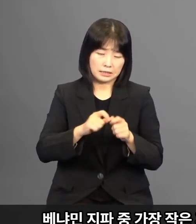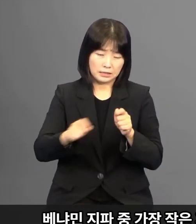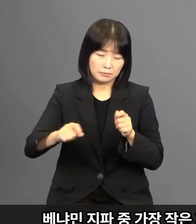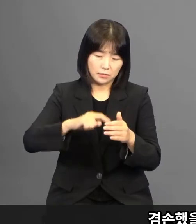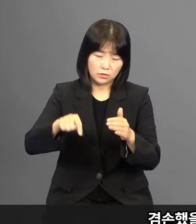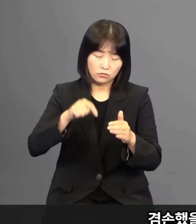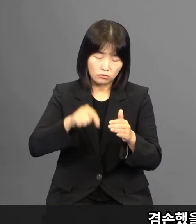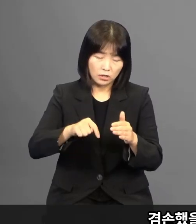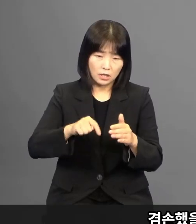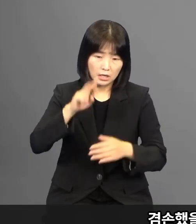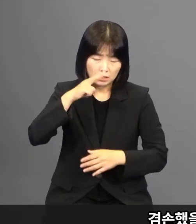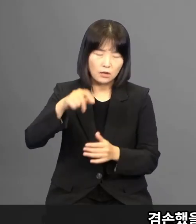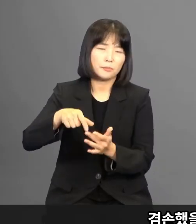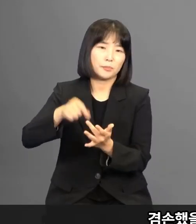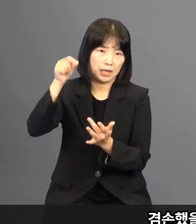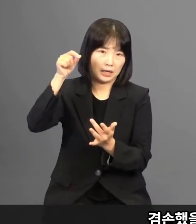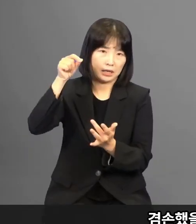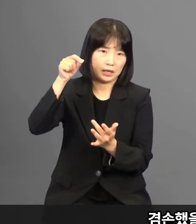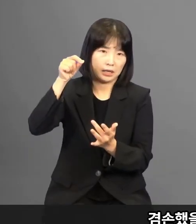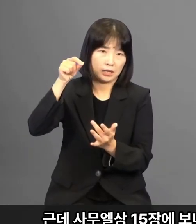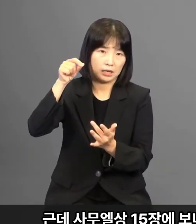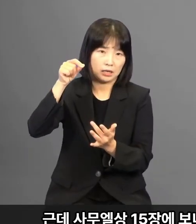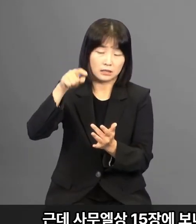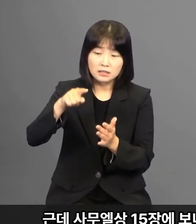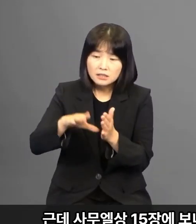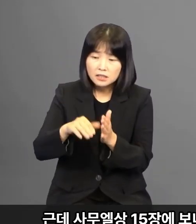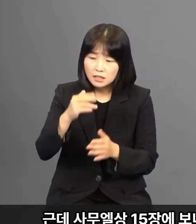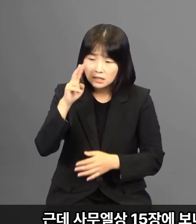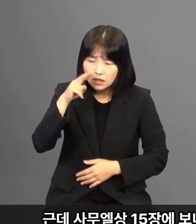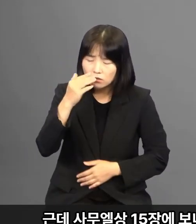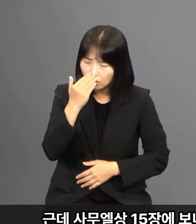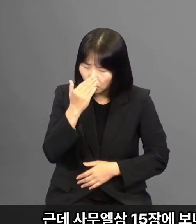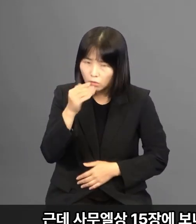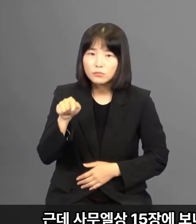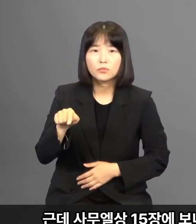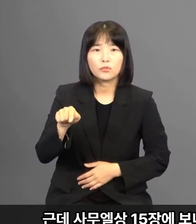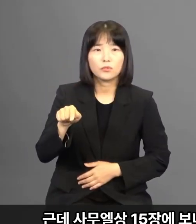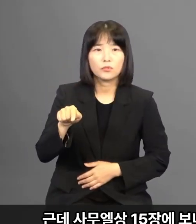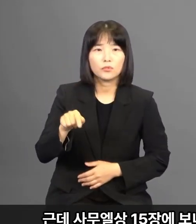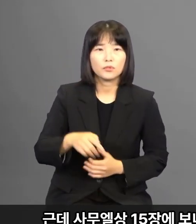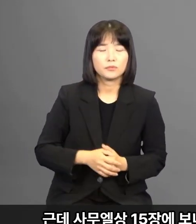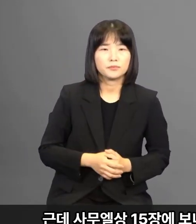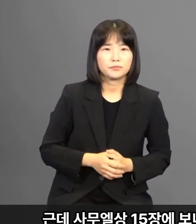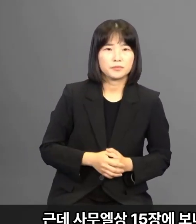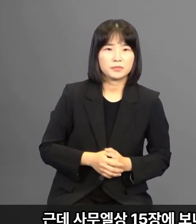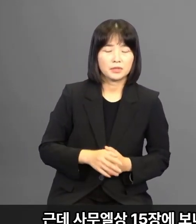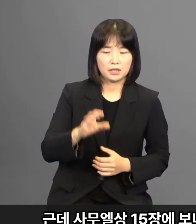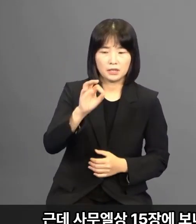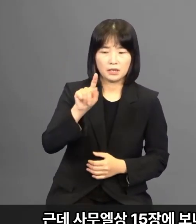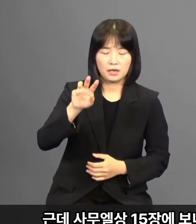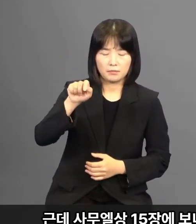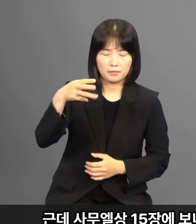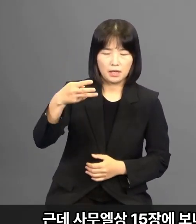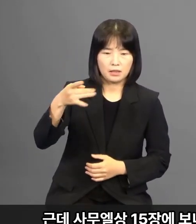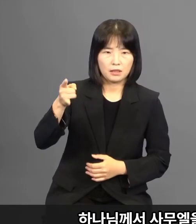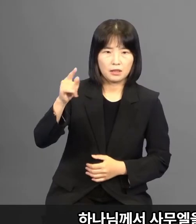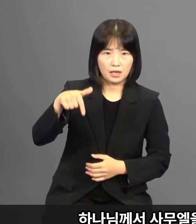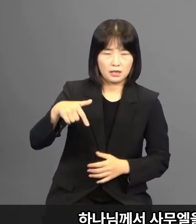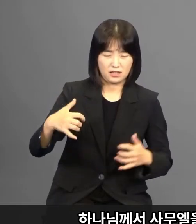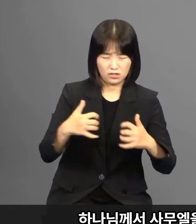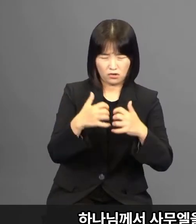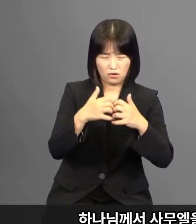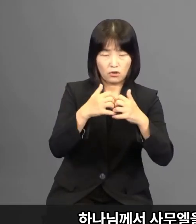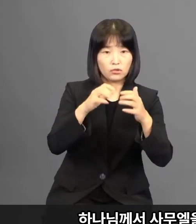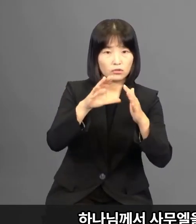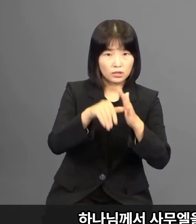택하셨어요. 겸손했을 때 그를 택했습니다. 근데 사무엘상 15장에 보니까 이 아말렉과의 전투에서 나가기 전에